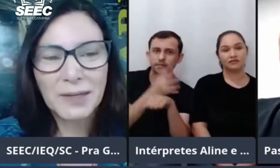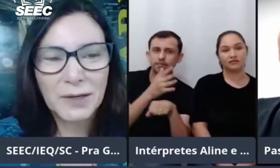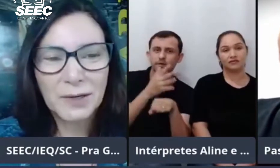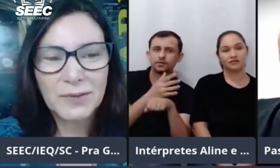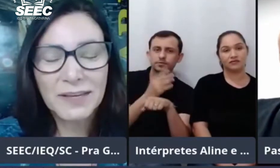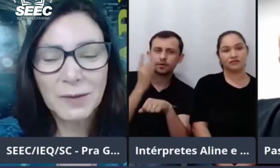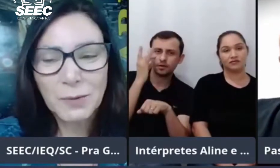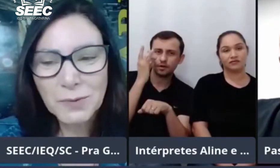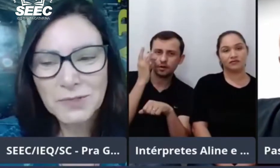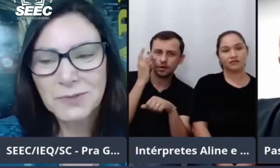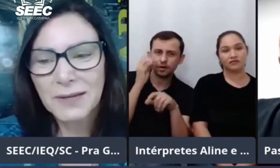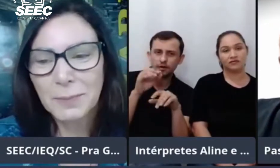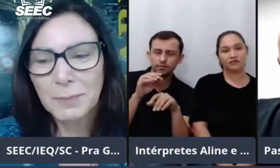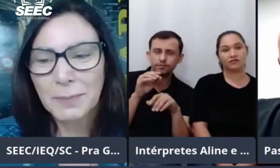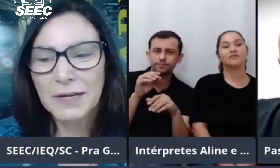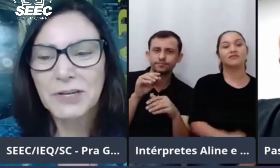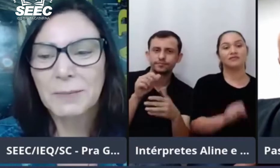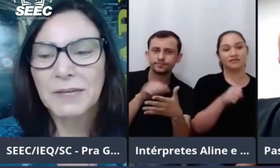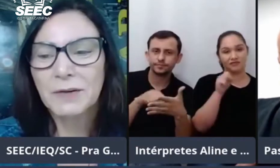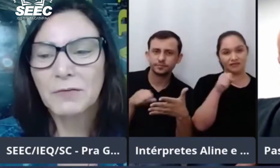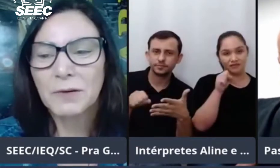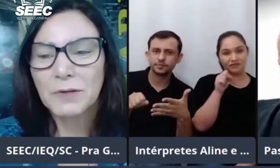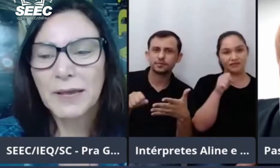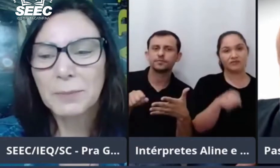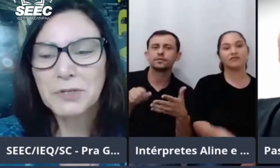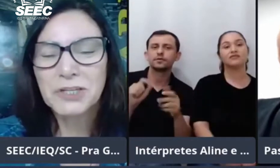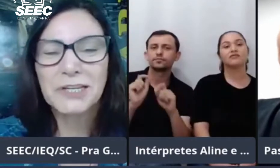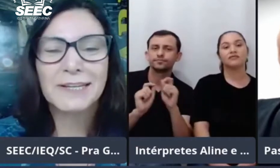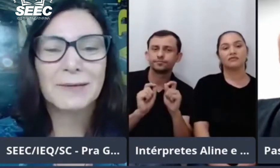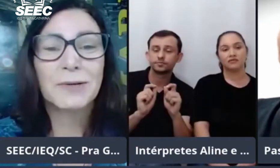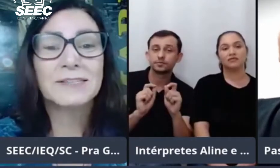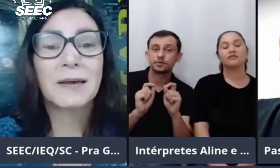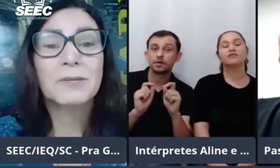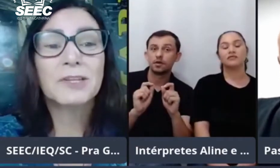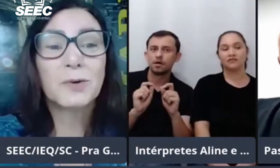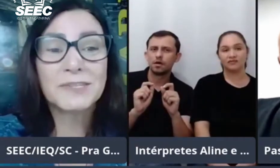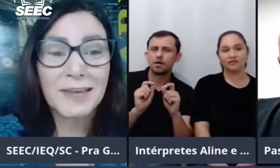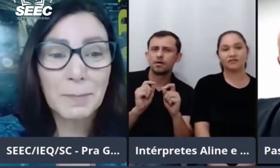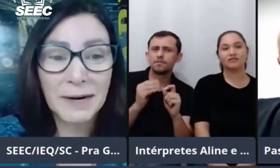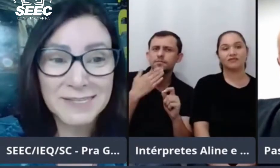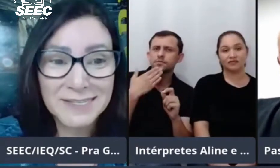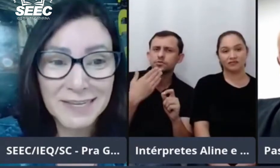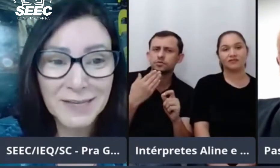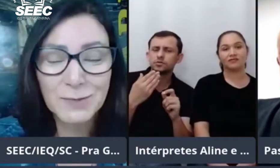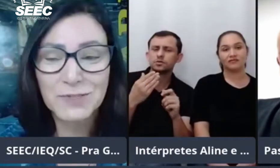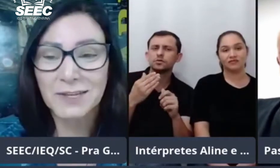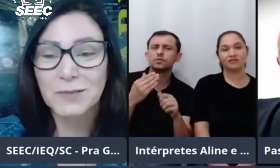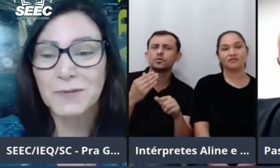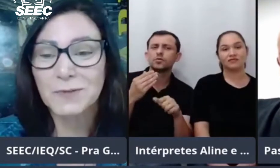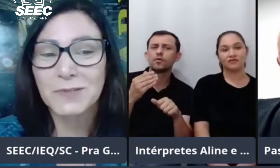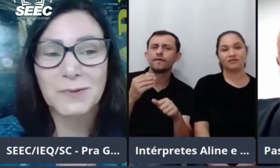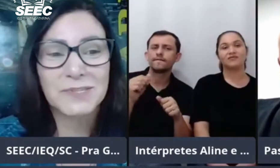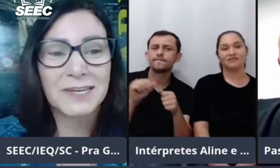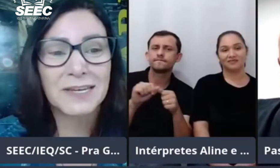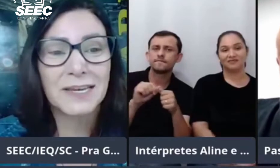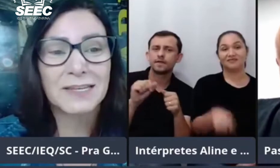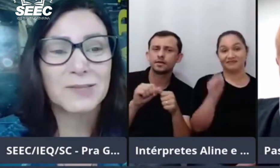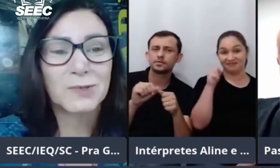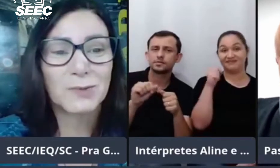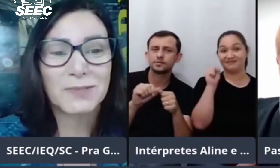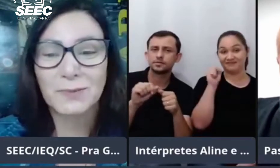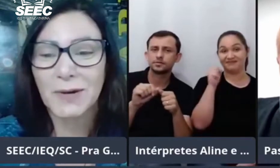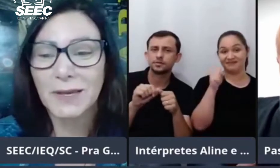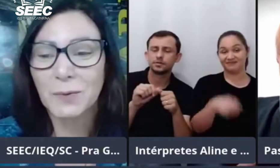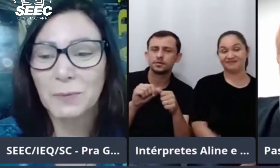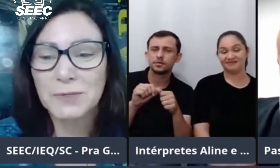não tem custo, né? Praticamente é o valor da apostila. Então, quem sabe a gente consegue parceiros, né? Os pastores conseguem aí,